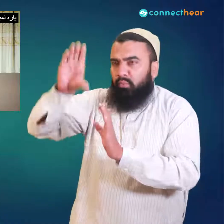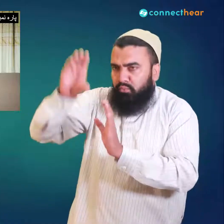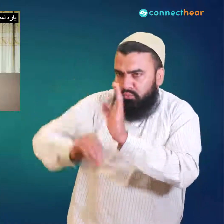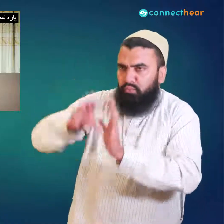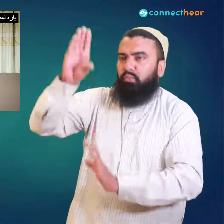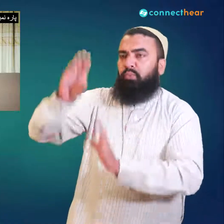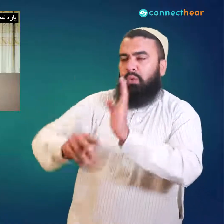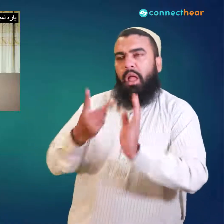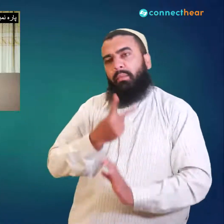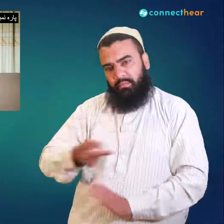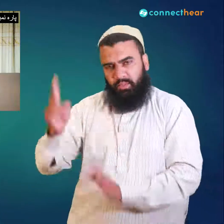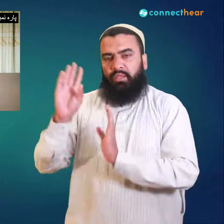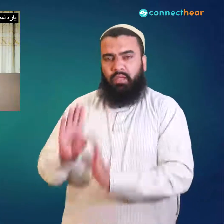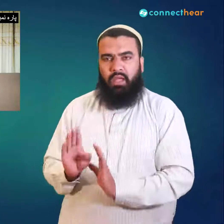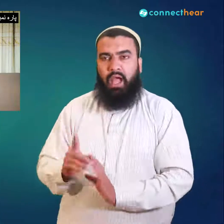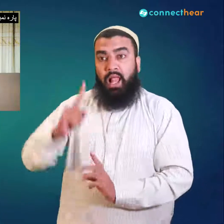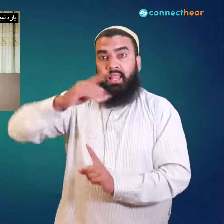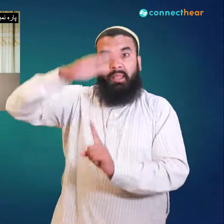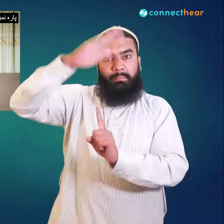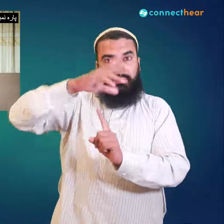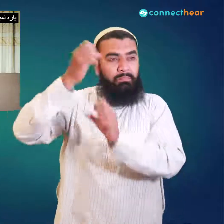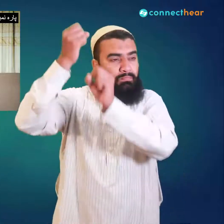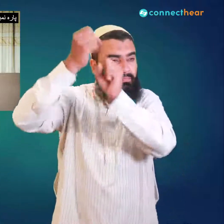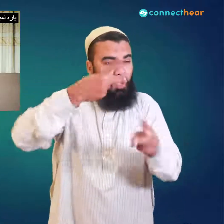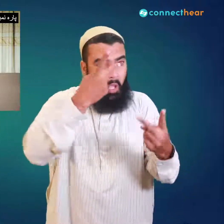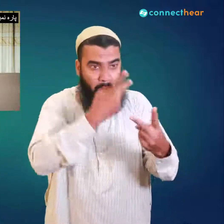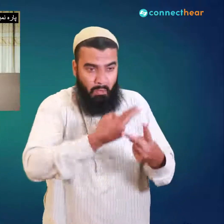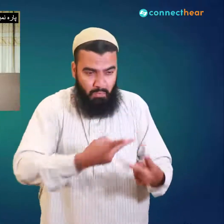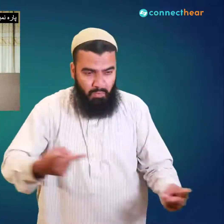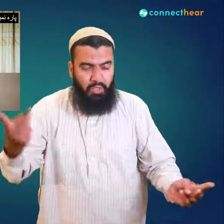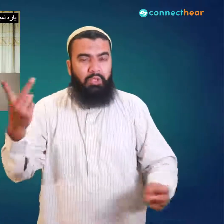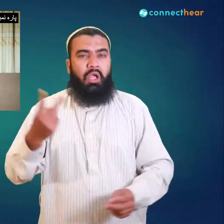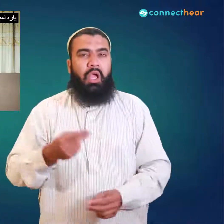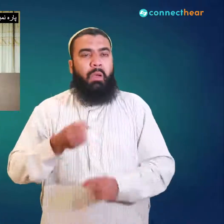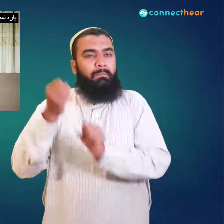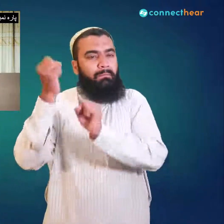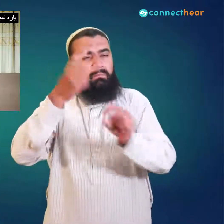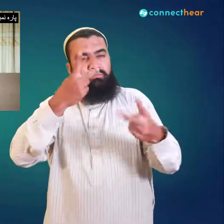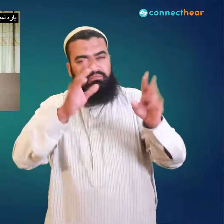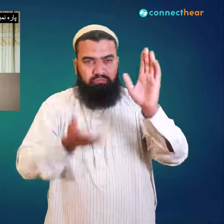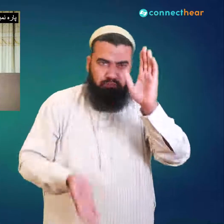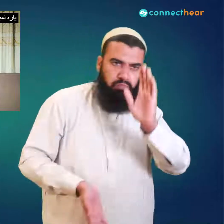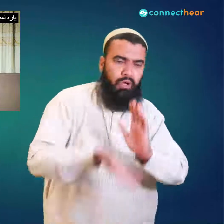ہے، قائم رہنے والا ہے، اور واقعتاً خوشی کی چیز یہی ہو سکتی ہے۔